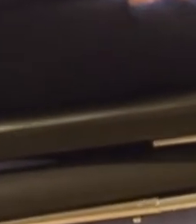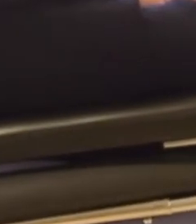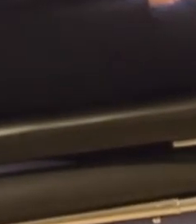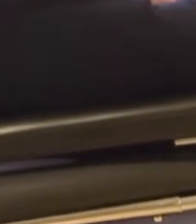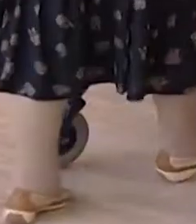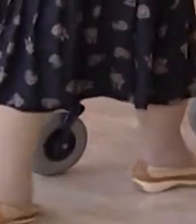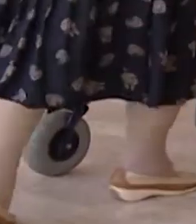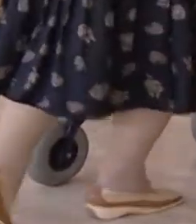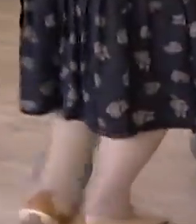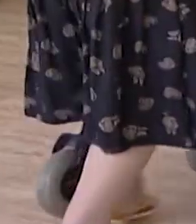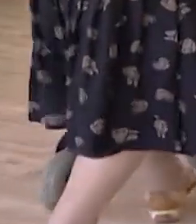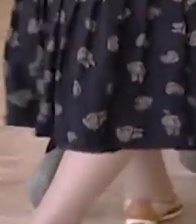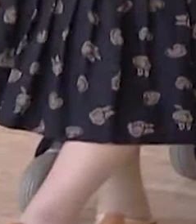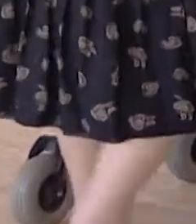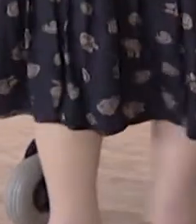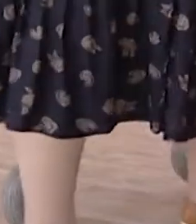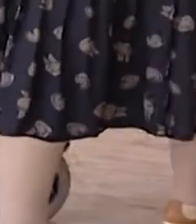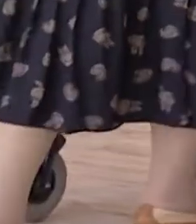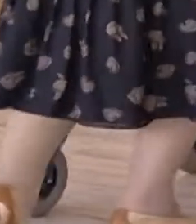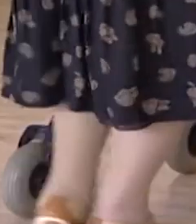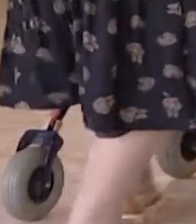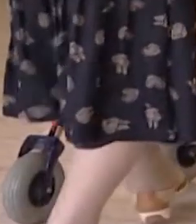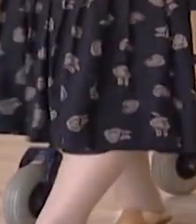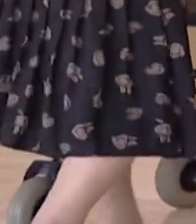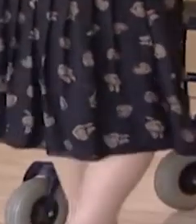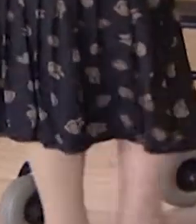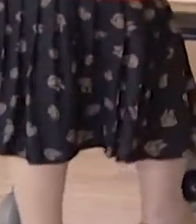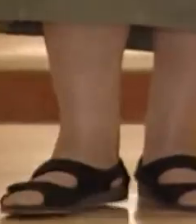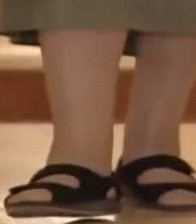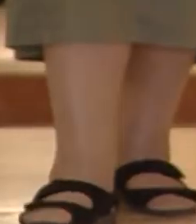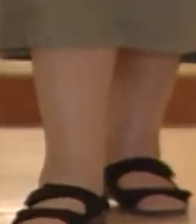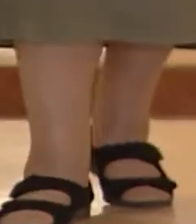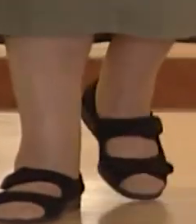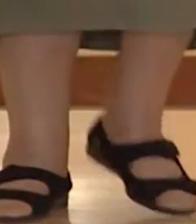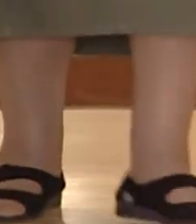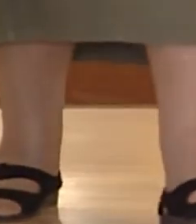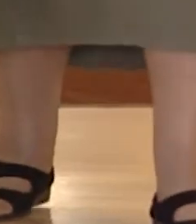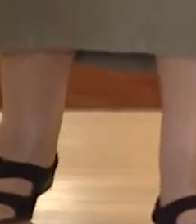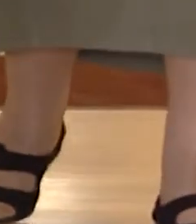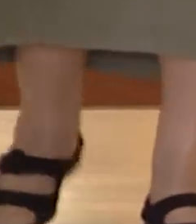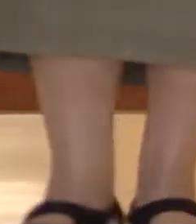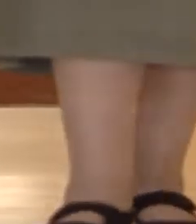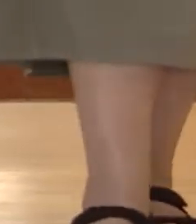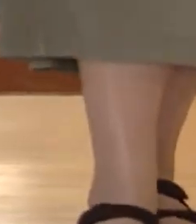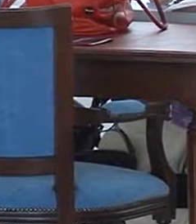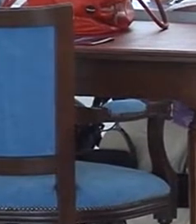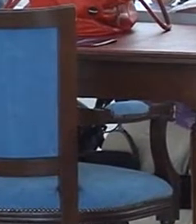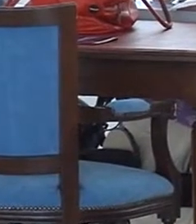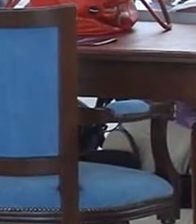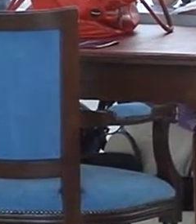il 5,8% dei casi. Percentuale che quasi si dimezza con il 3% dei positivi invece